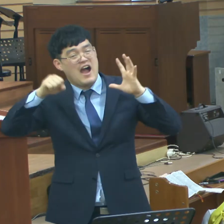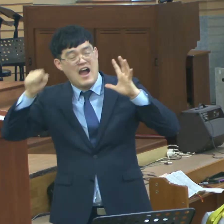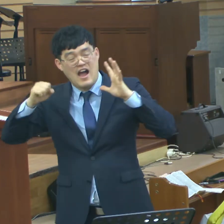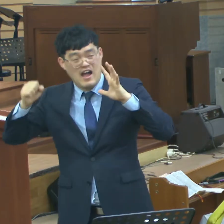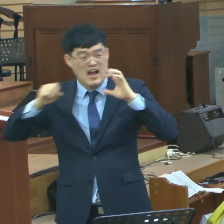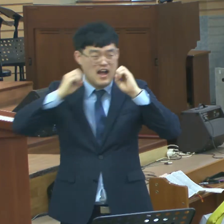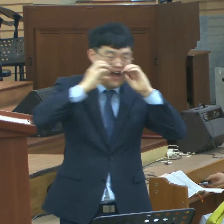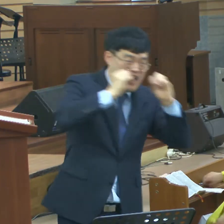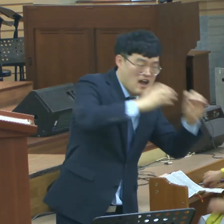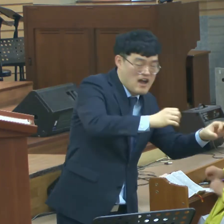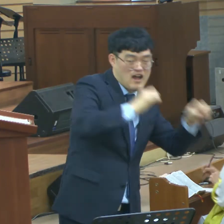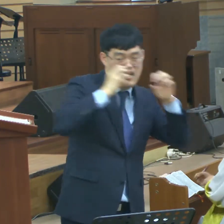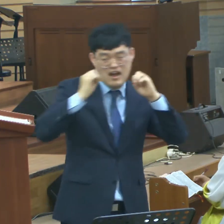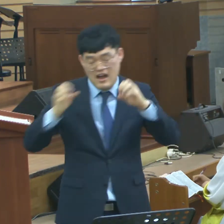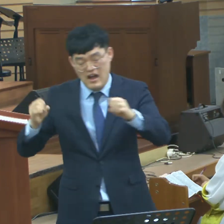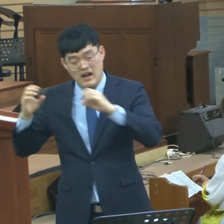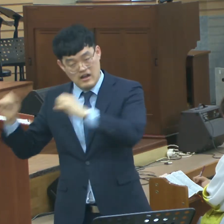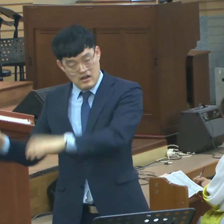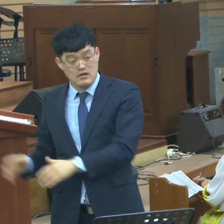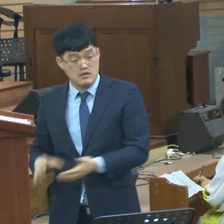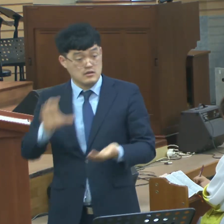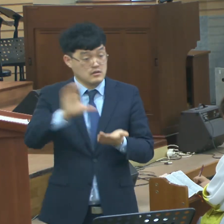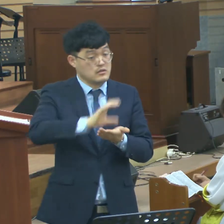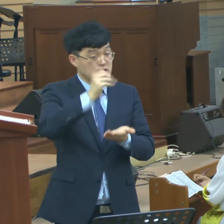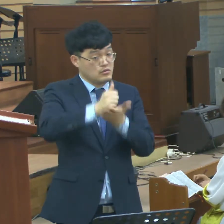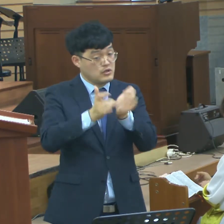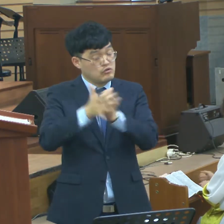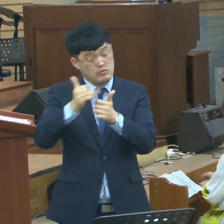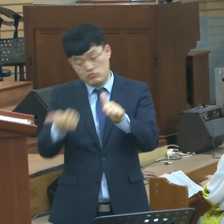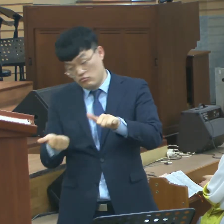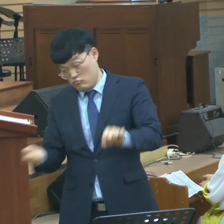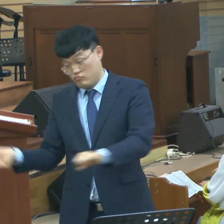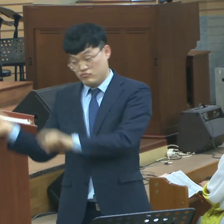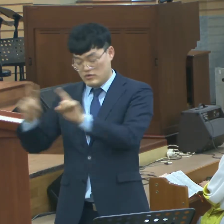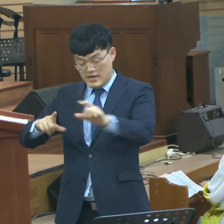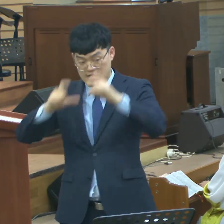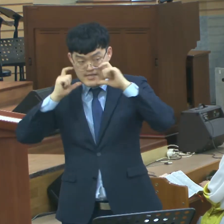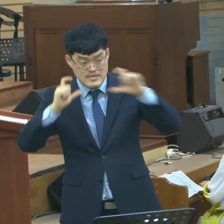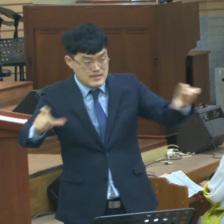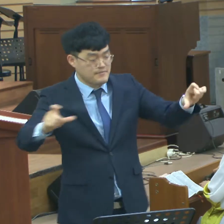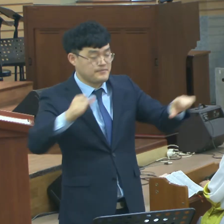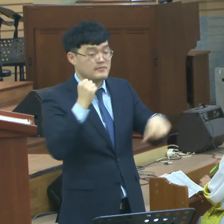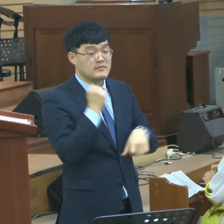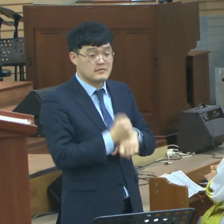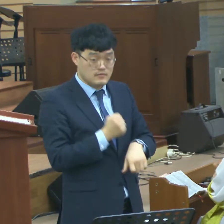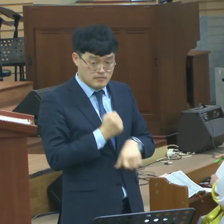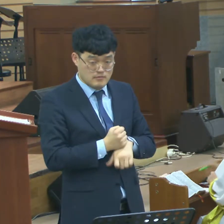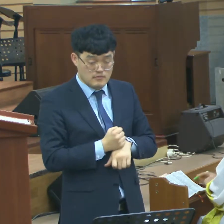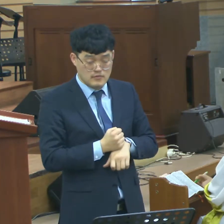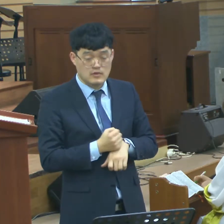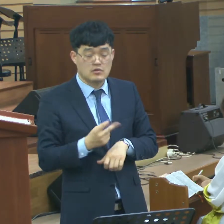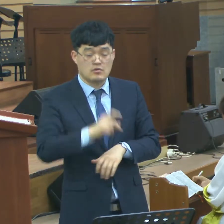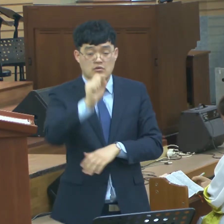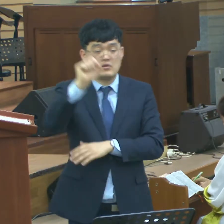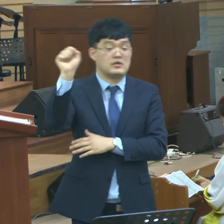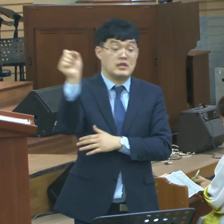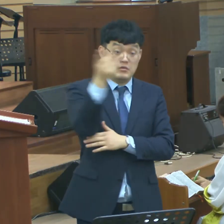가든지 그리스도의 부활을 선포했고 다윗은 그리스도의 부활을 미리 봤기 때문에 시편